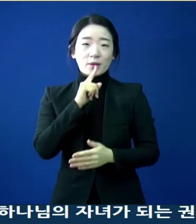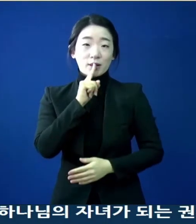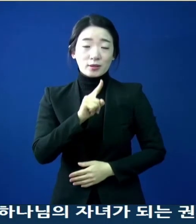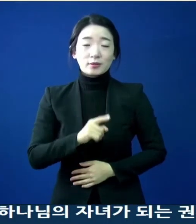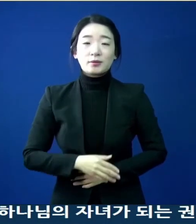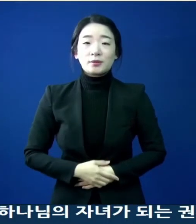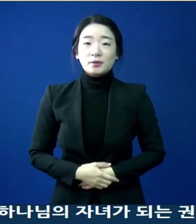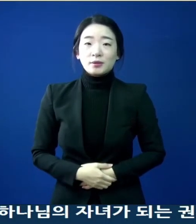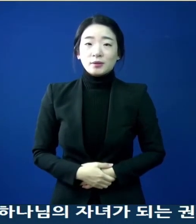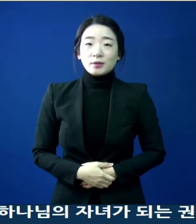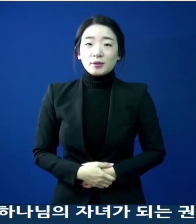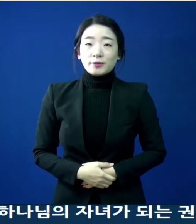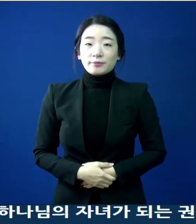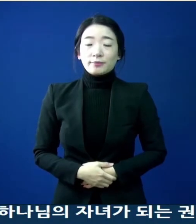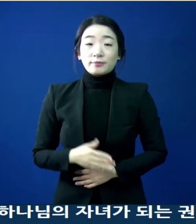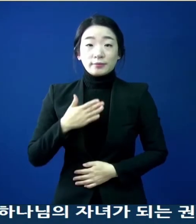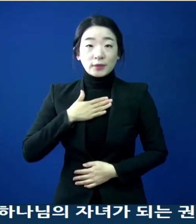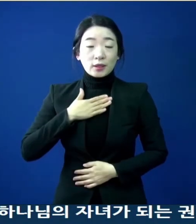제가 지난주에